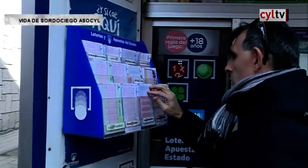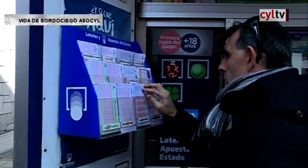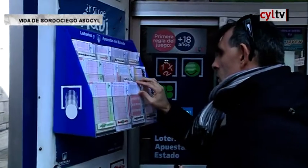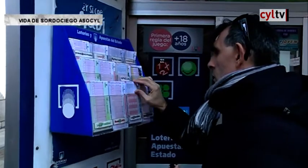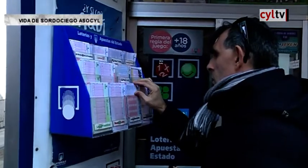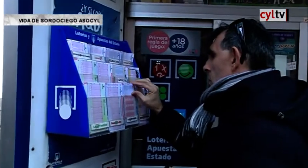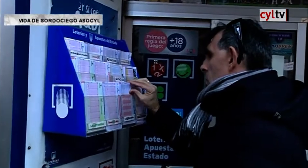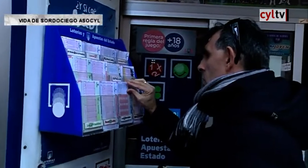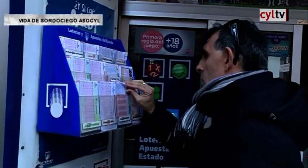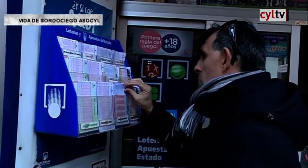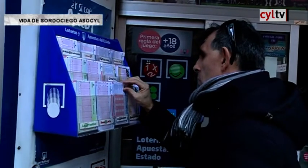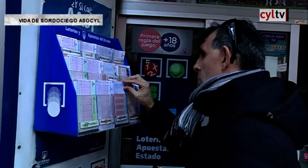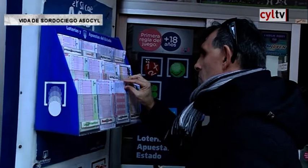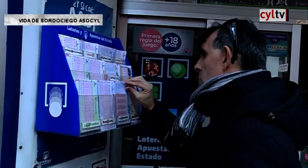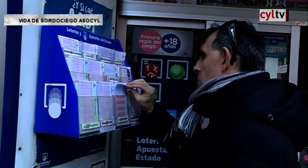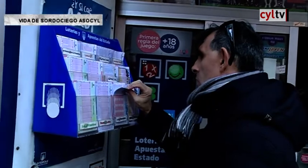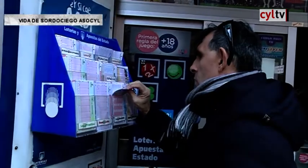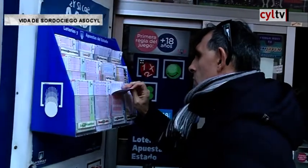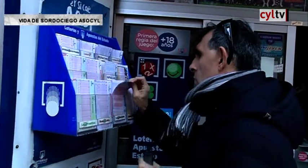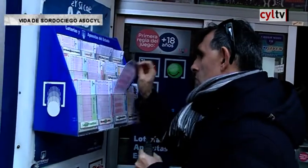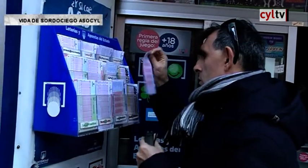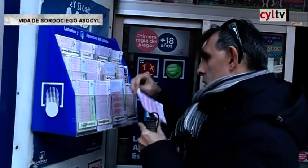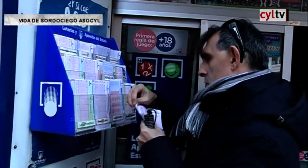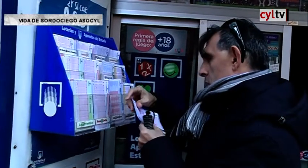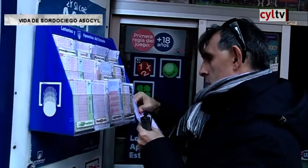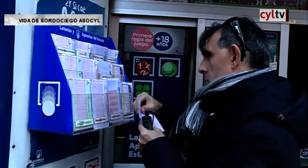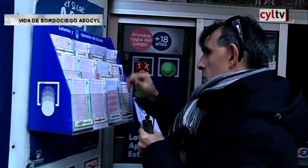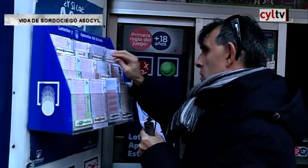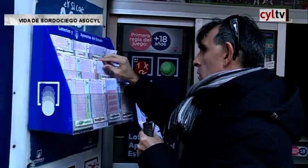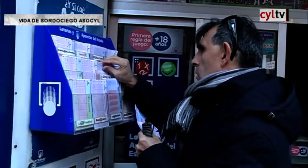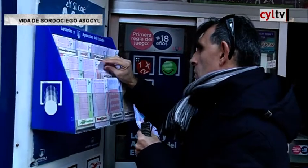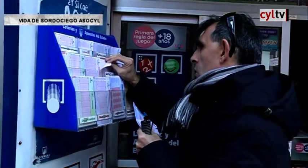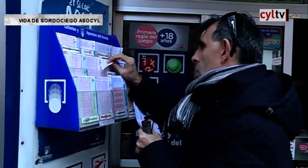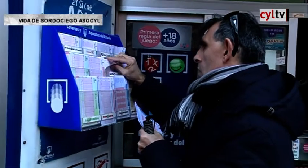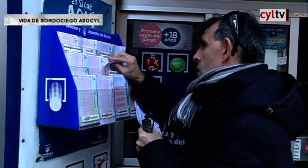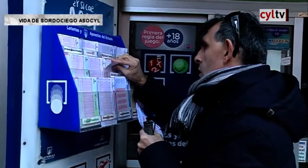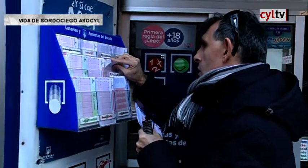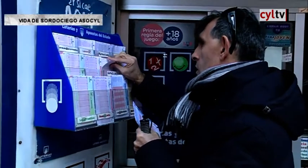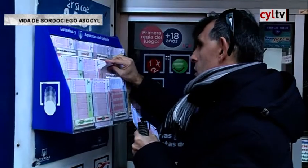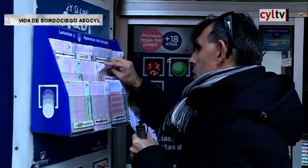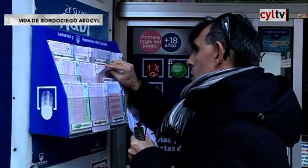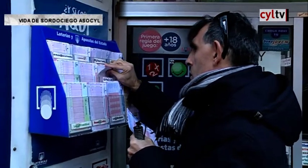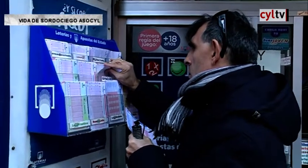de siempre. Sí. A lo mejor ir a un supermercado nuevo, o a la carnicería, o a la frutería, o a comprarse un